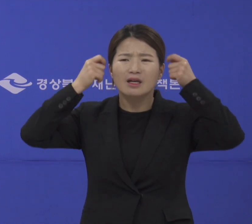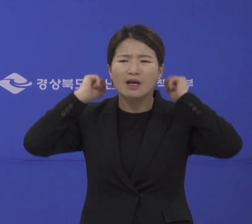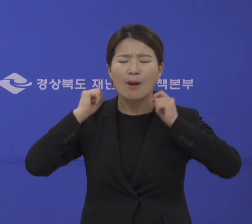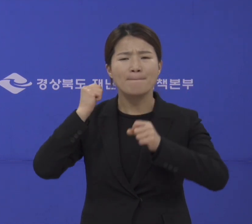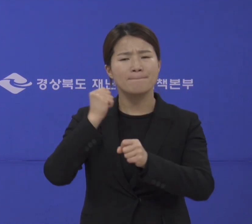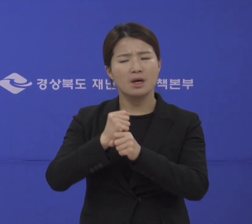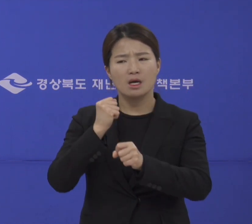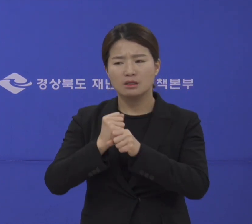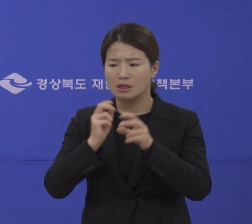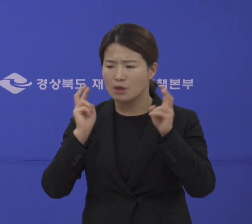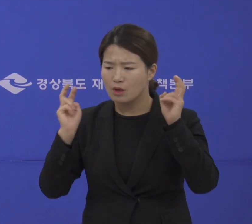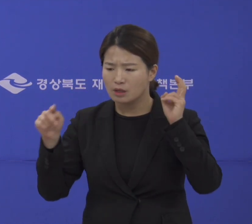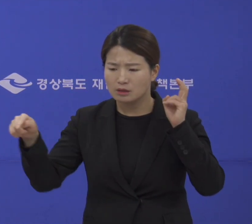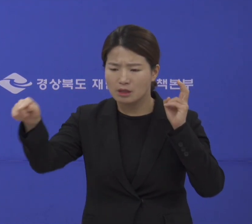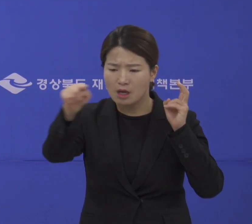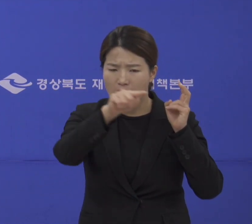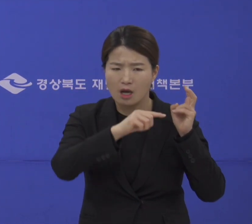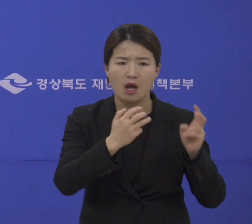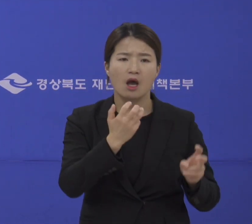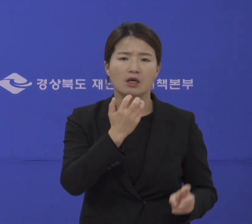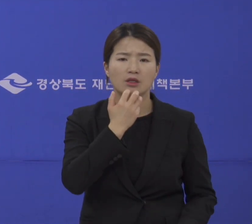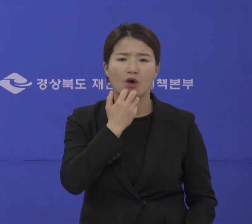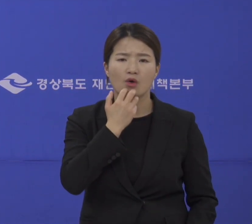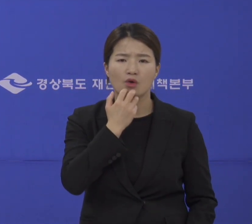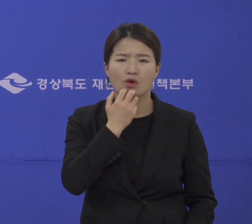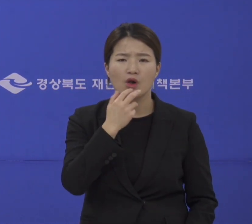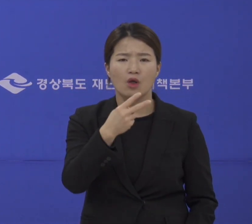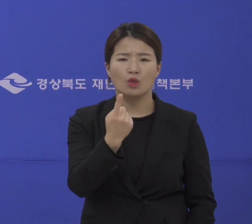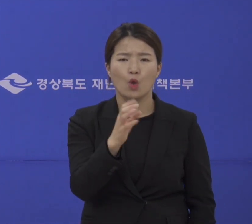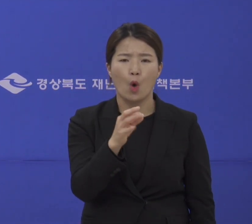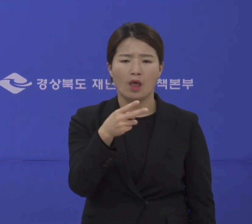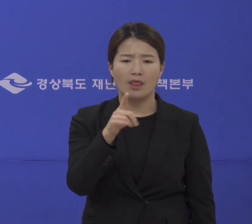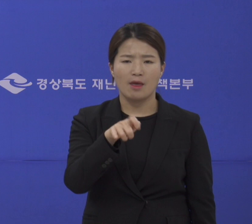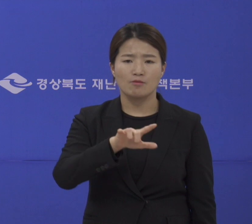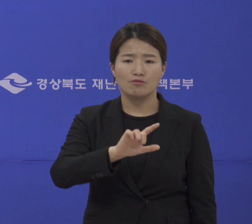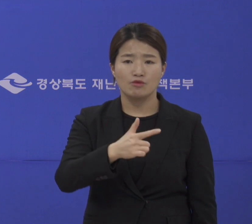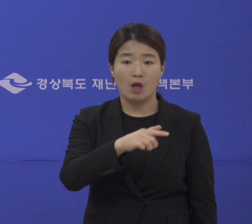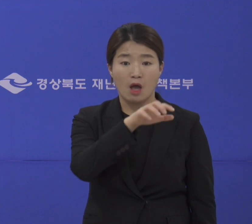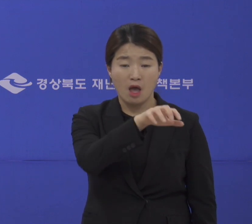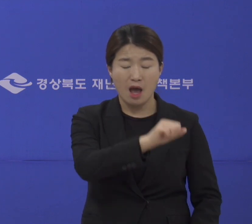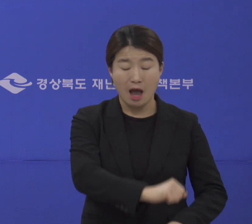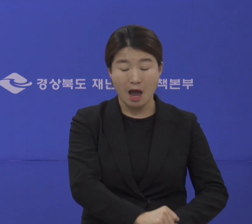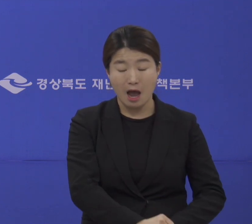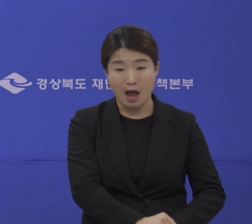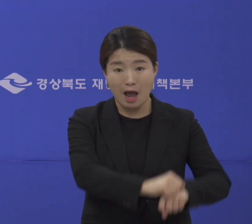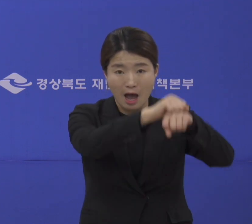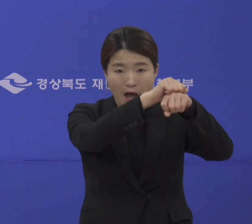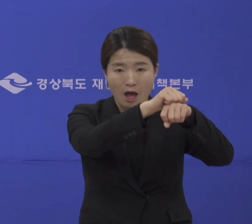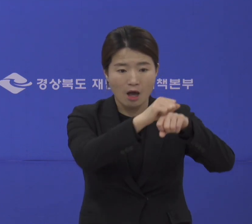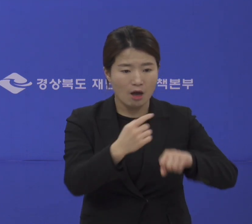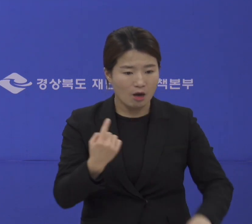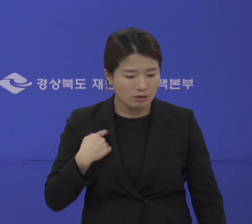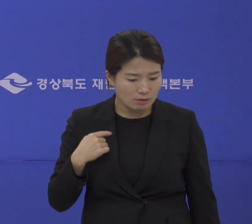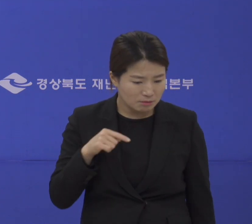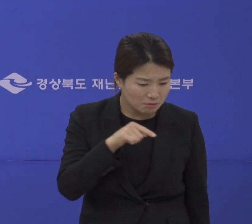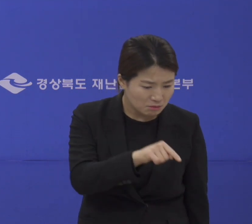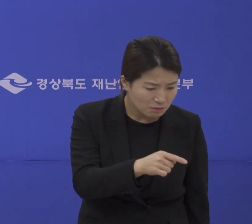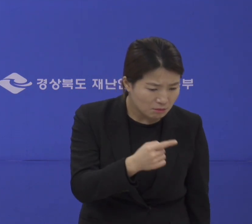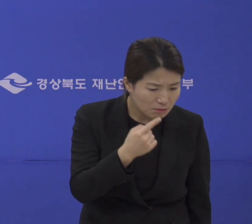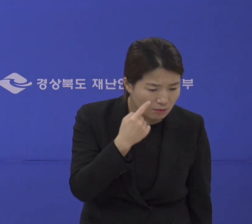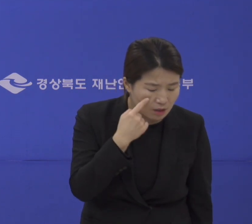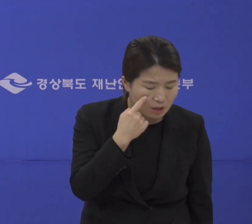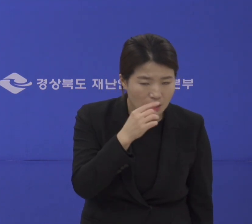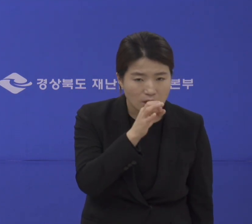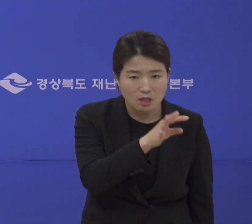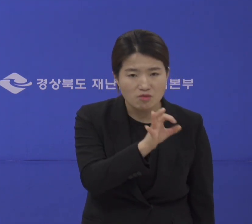만드는 데가 서울의 동대문 시장에 가면은 산더미처럼 쌓여 있었는데 어제 이미 가니까 살